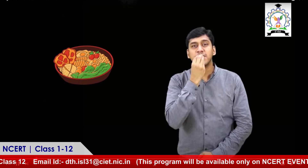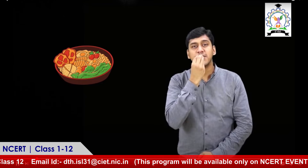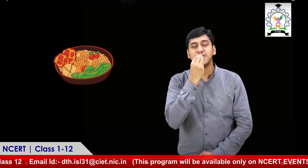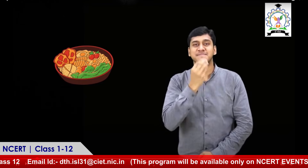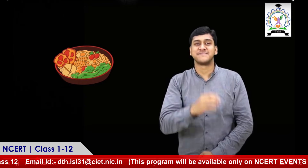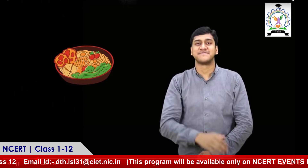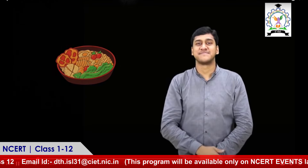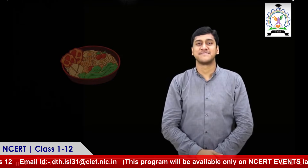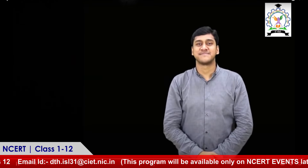खाना।